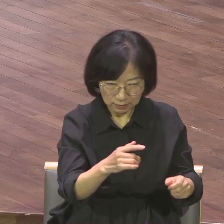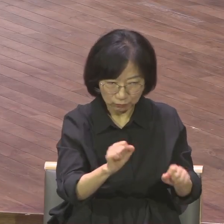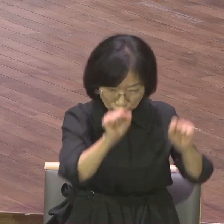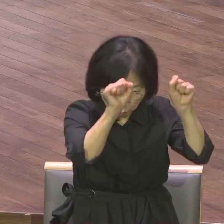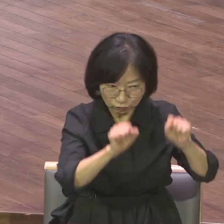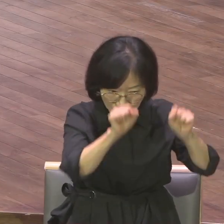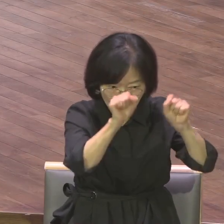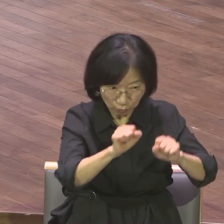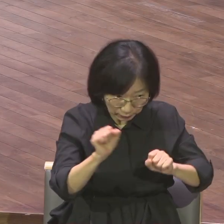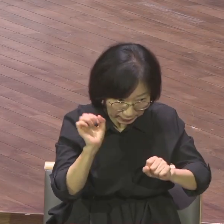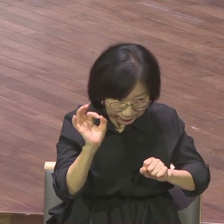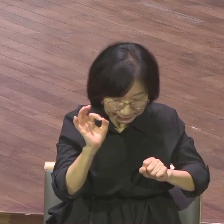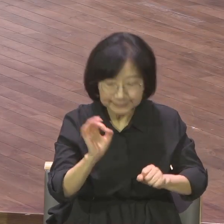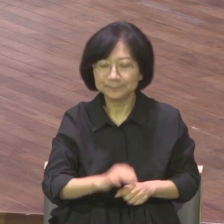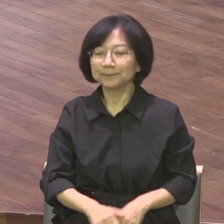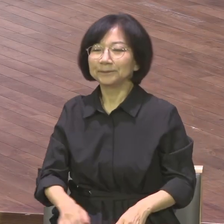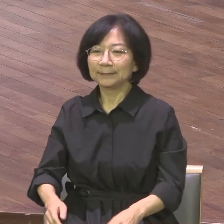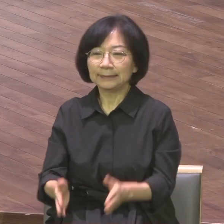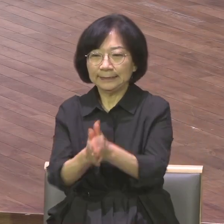주지 않았습니다. 그런데 4주